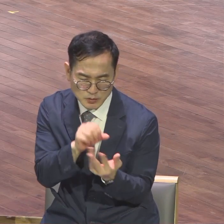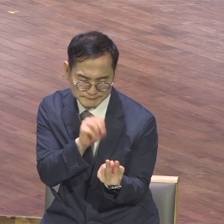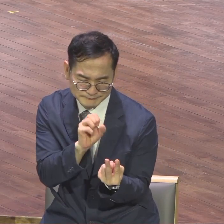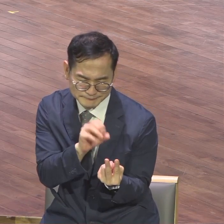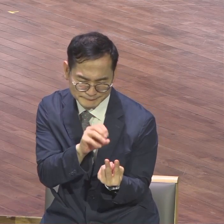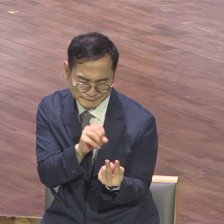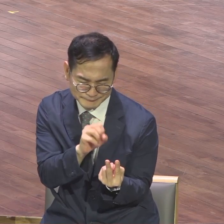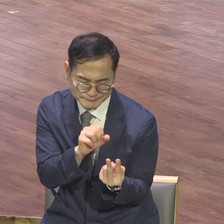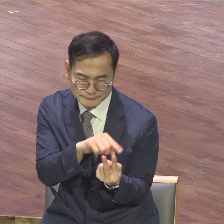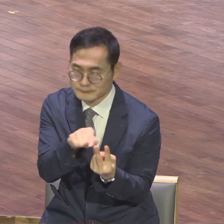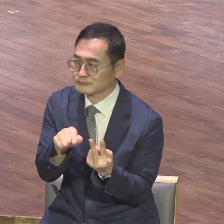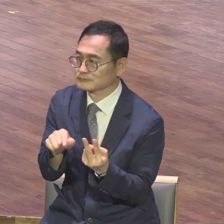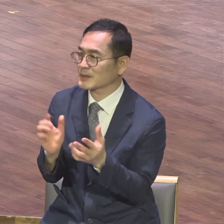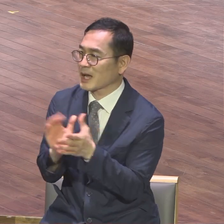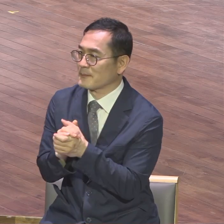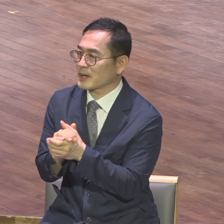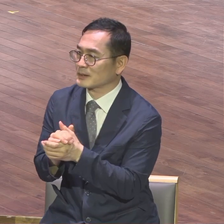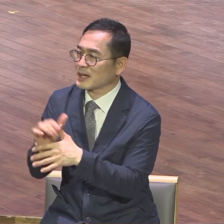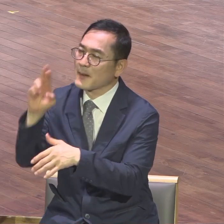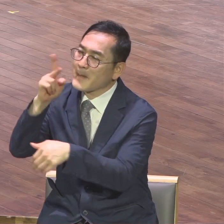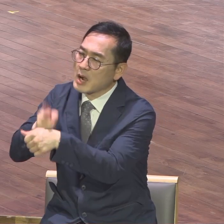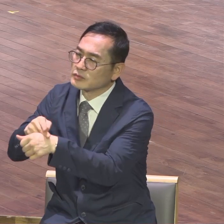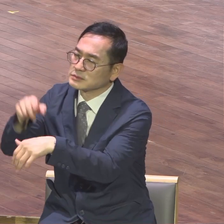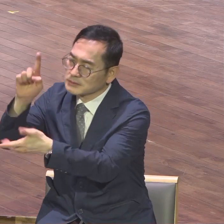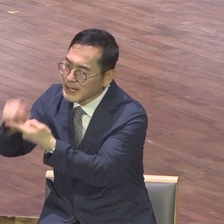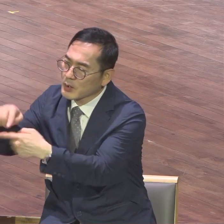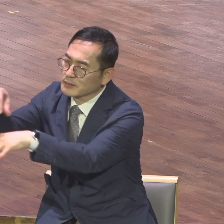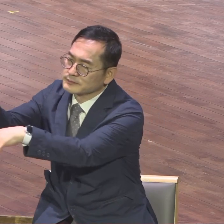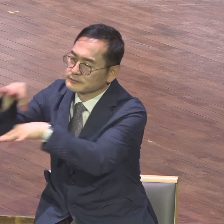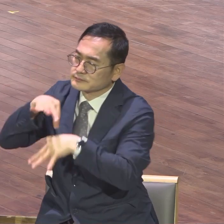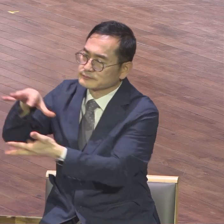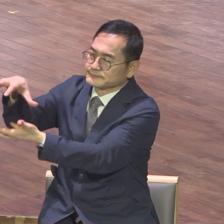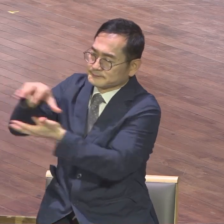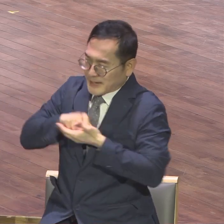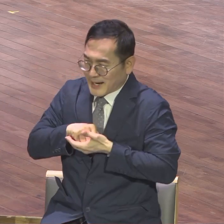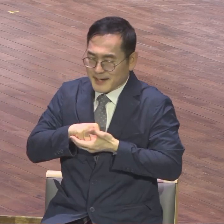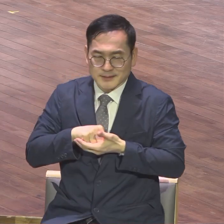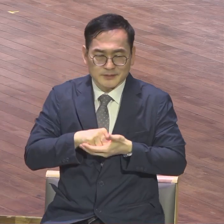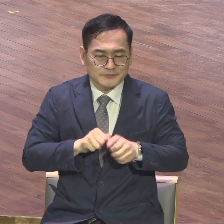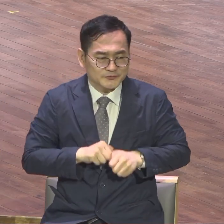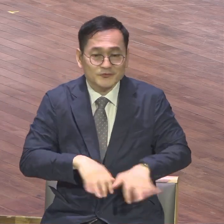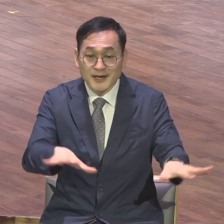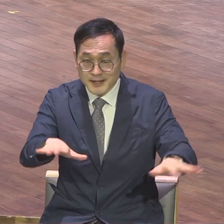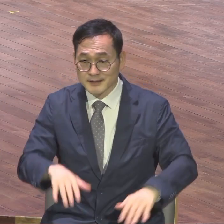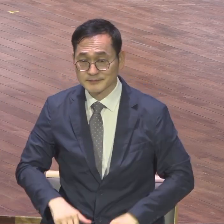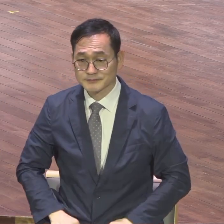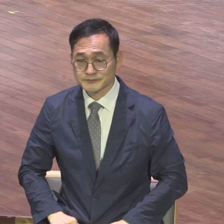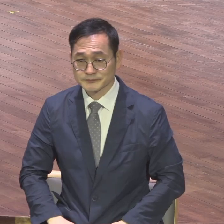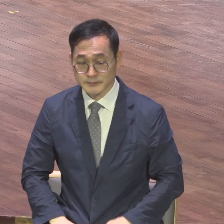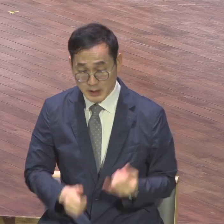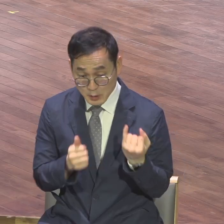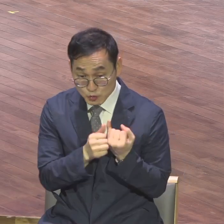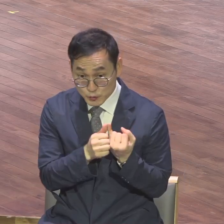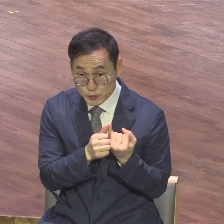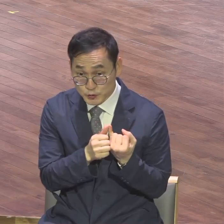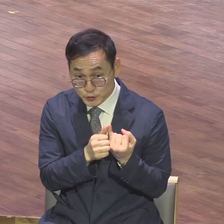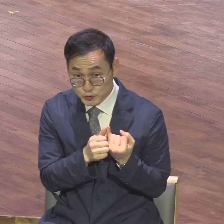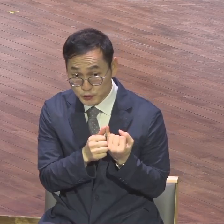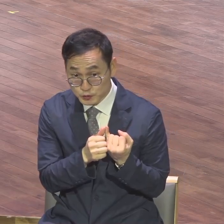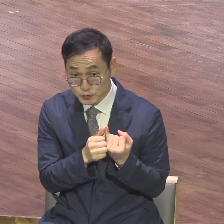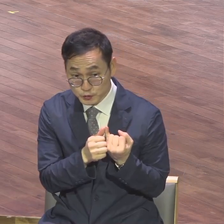가슴 그대로 받아 그대로. 이 브리시가 부부가 얼마나 훈련을 잘 받고 확실한 복음의 망대가 세워졌는가는